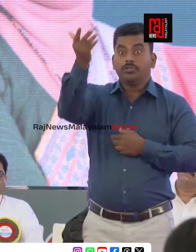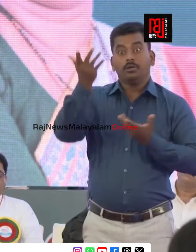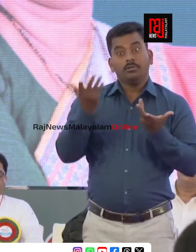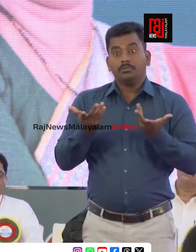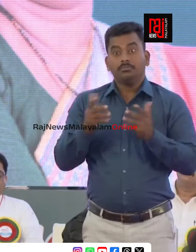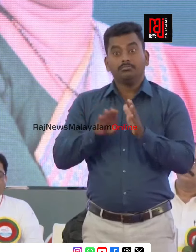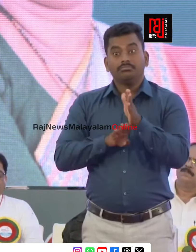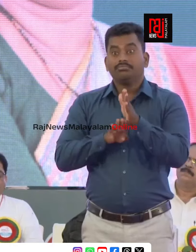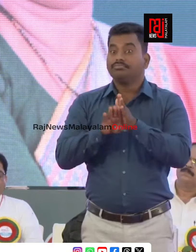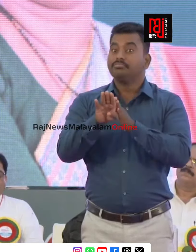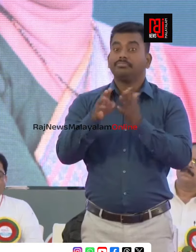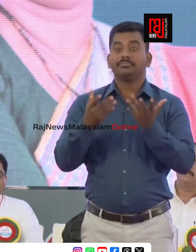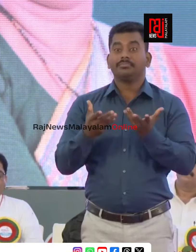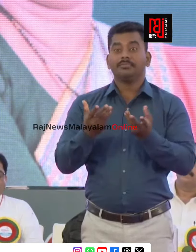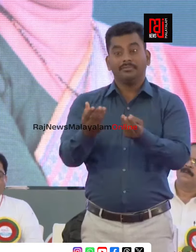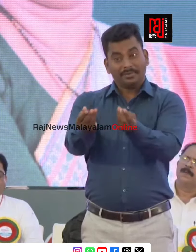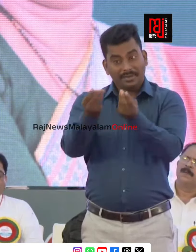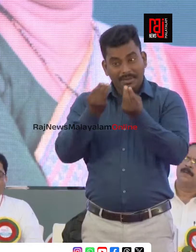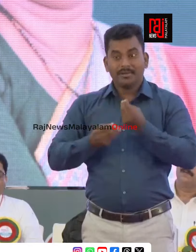വ്യത്യസ്ത